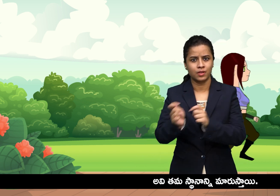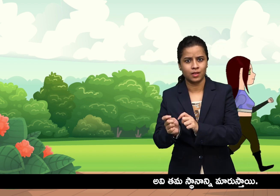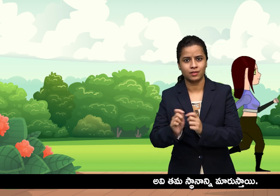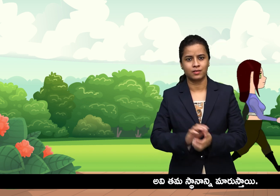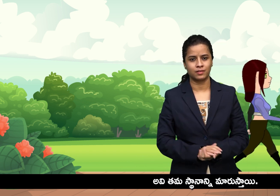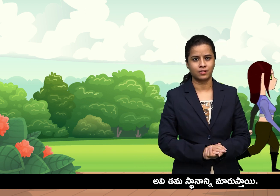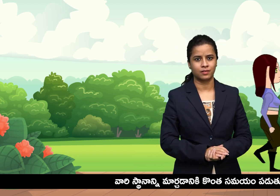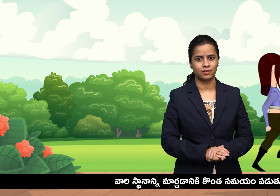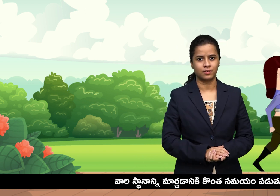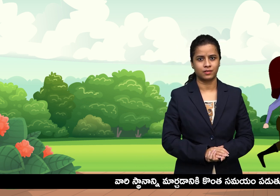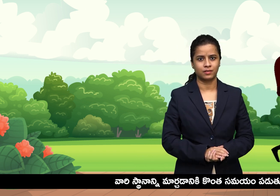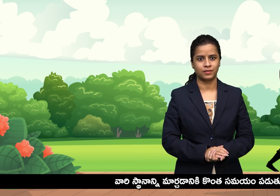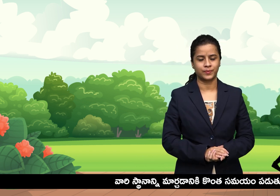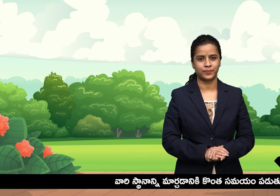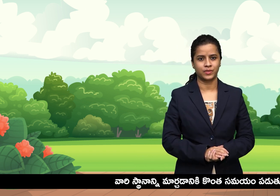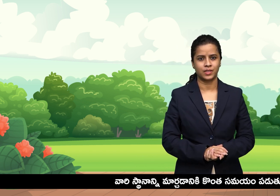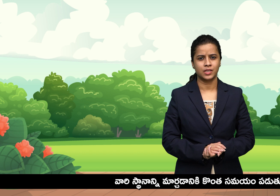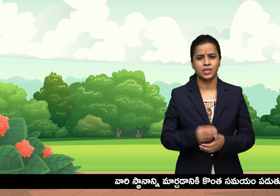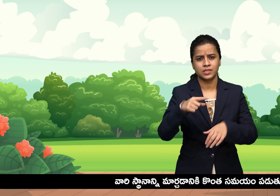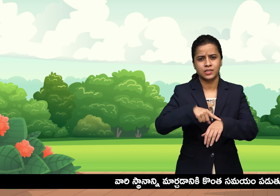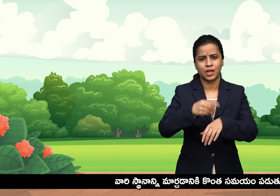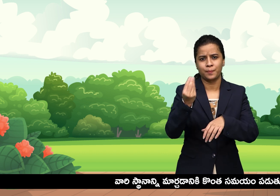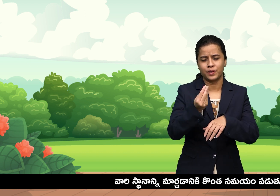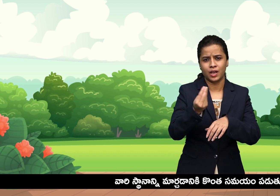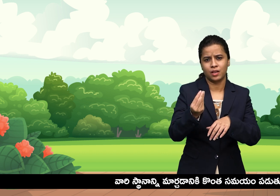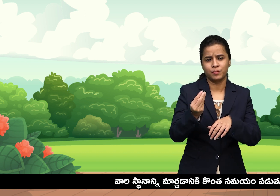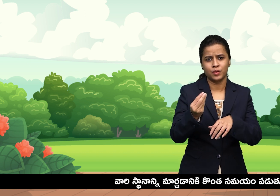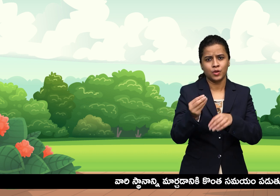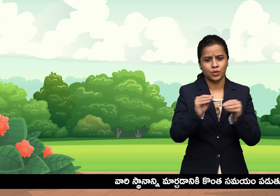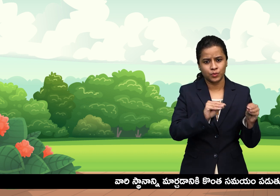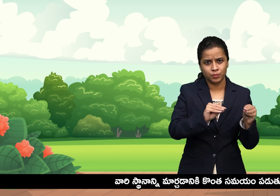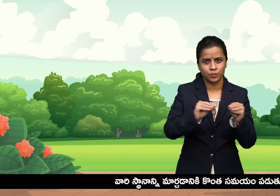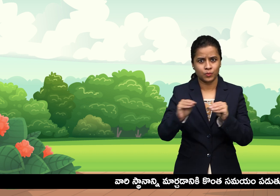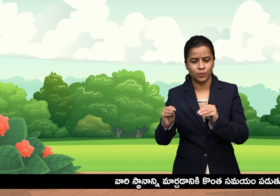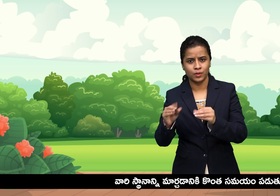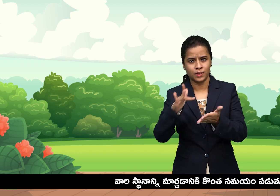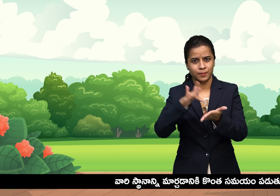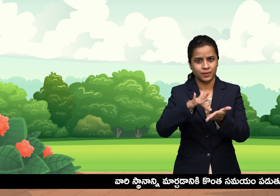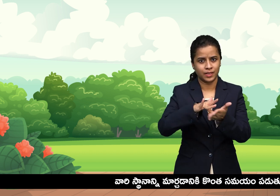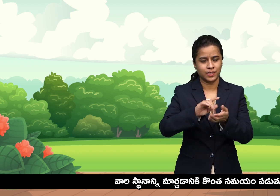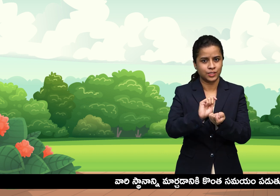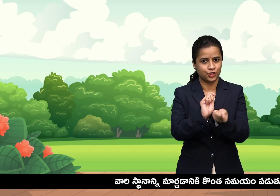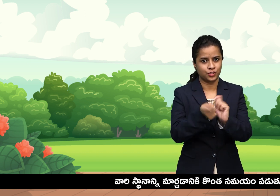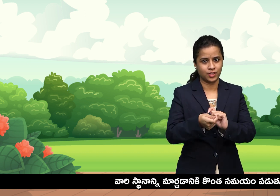మారుస్తాయి. వారి స్థానాన్ని మార్చడానికి కొంత సమయం పడుతుంది.